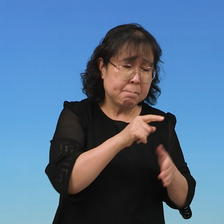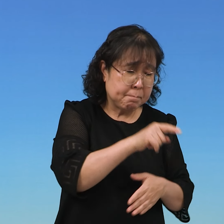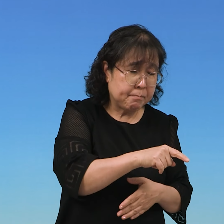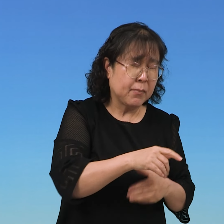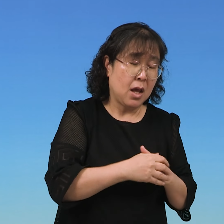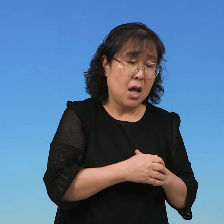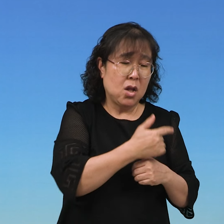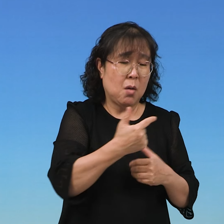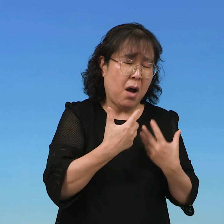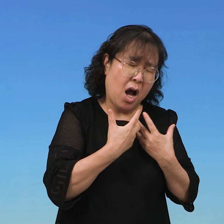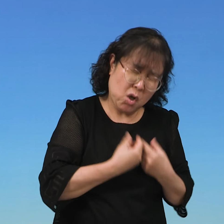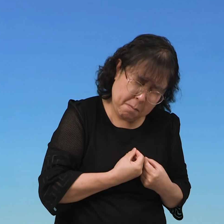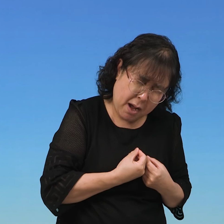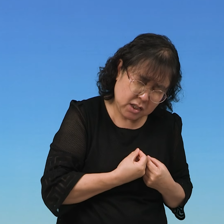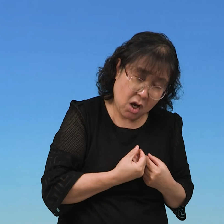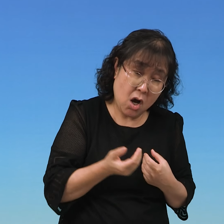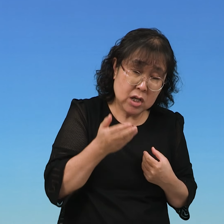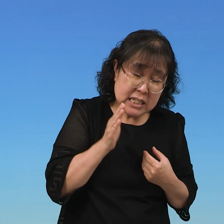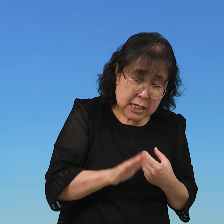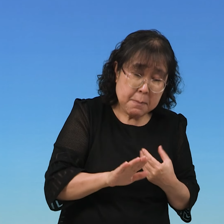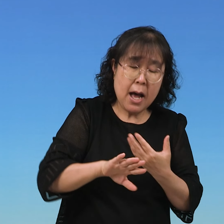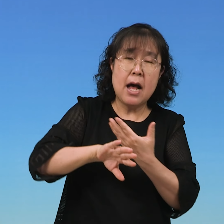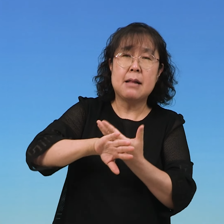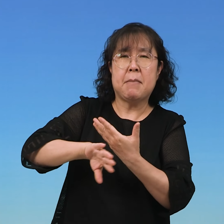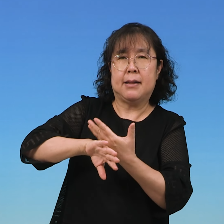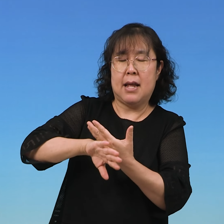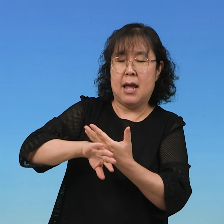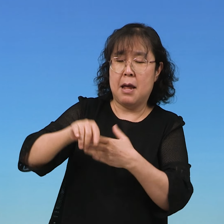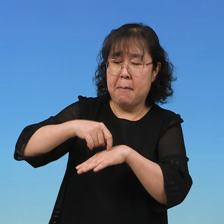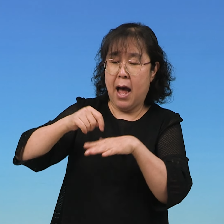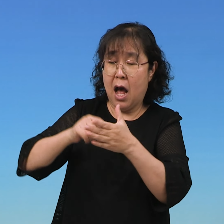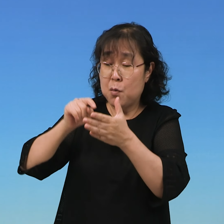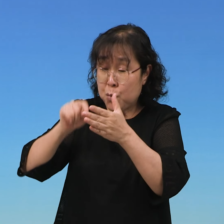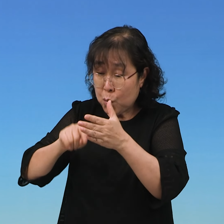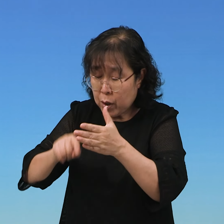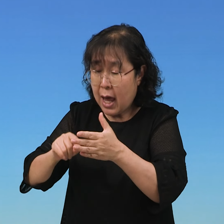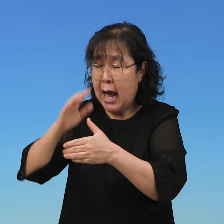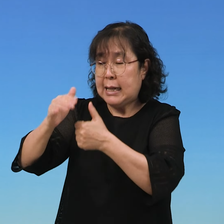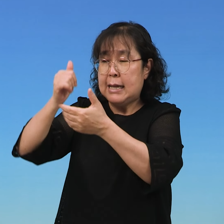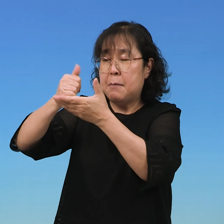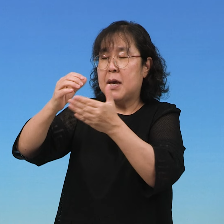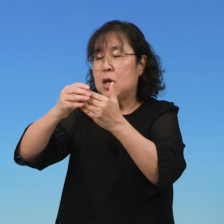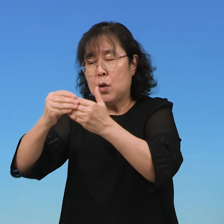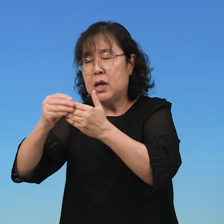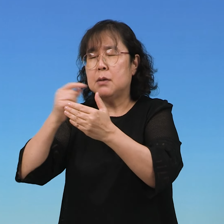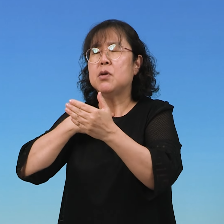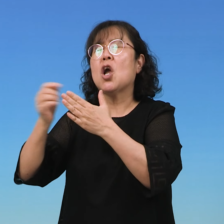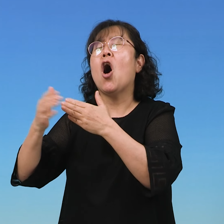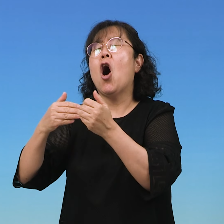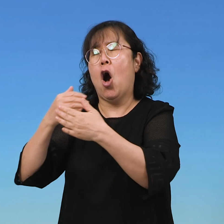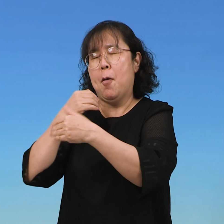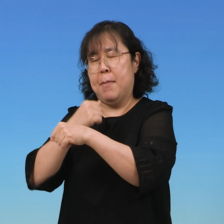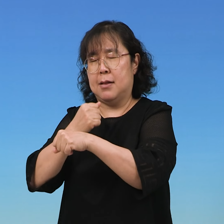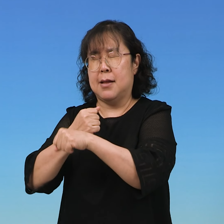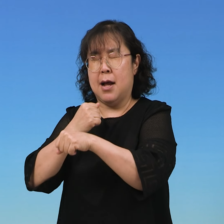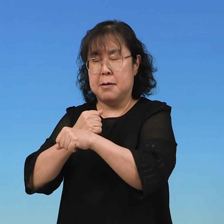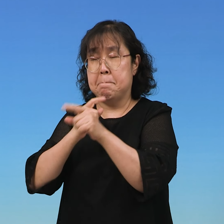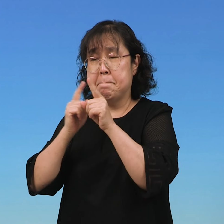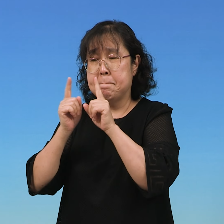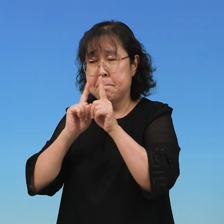절망적인데 한편으로는 바닥으로 완전히 깔아앉지 않도록 인도해 주시는 하나님을 경험한다고.